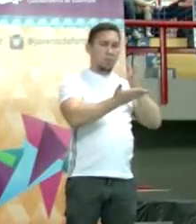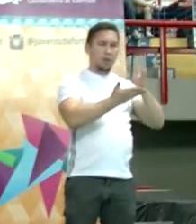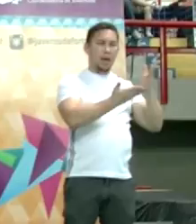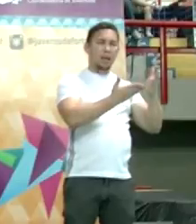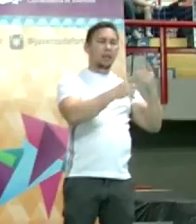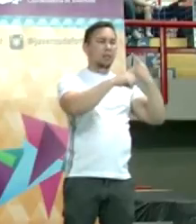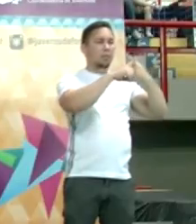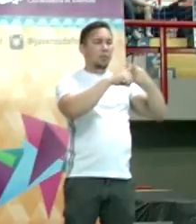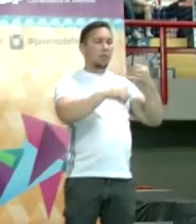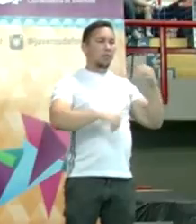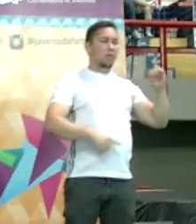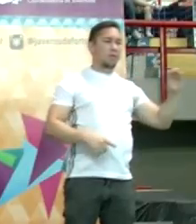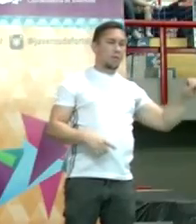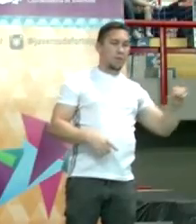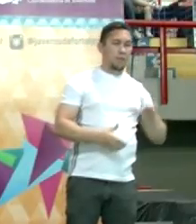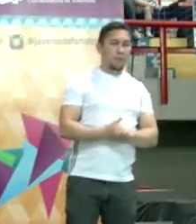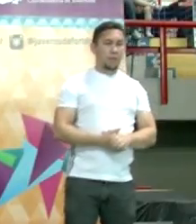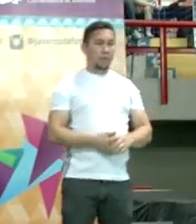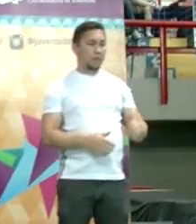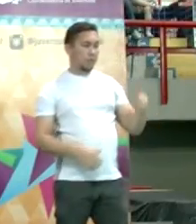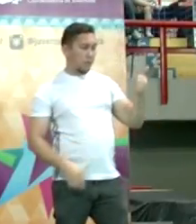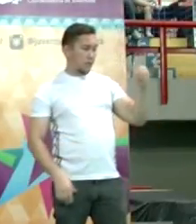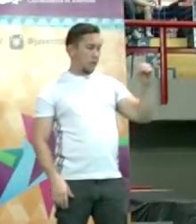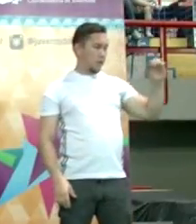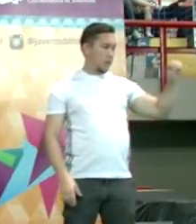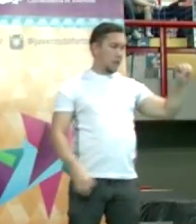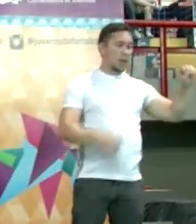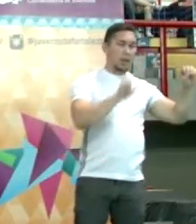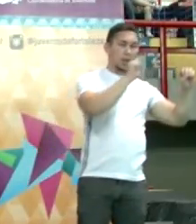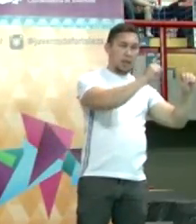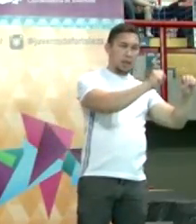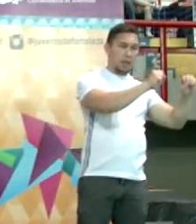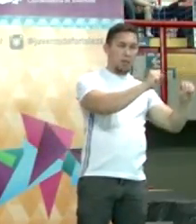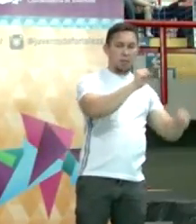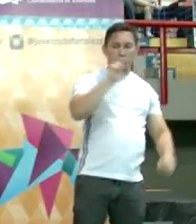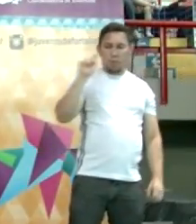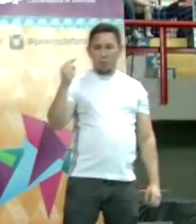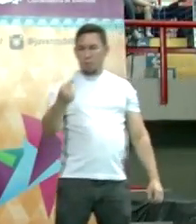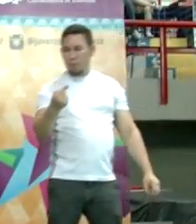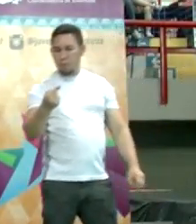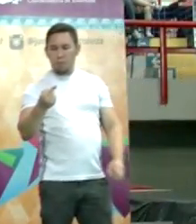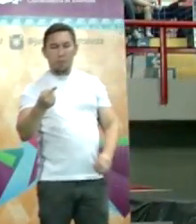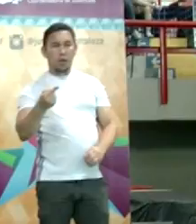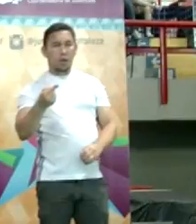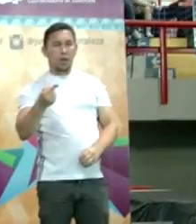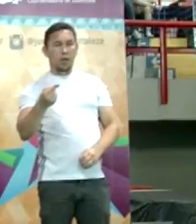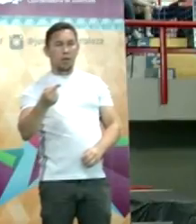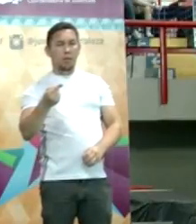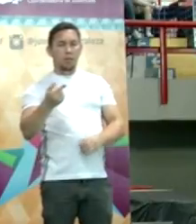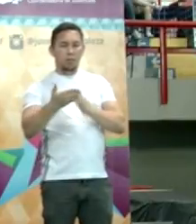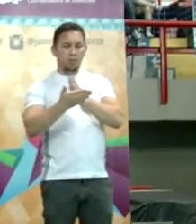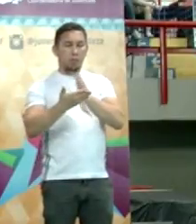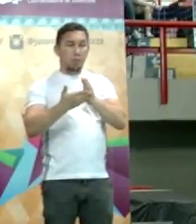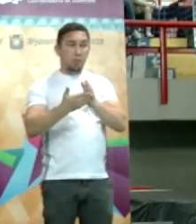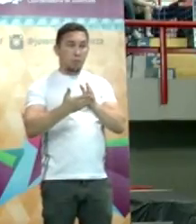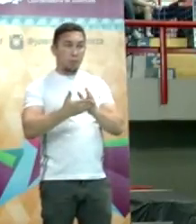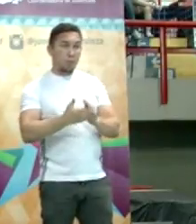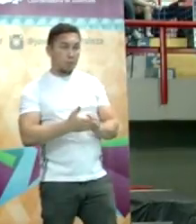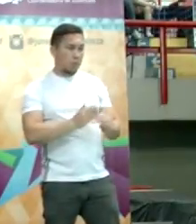dizer que você tem 10 partes de enxofre por milhão de diesel. Então, quanto